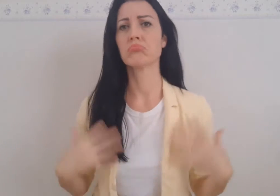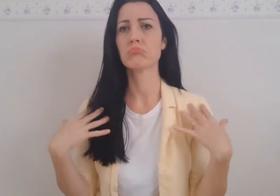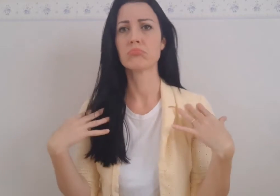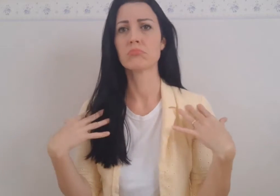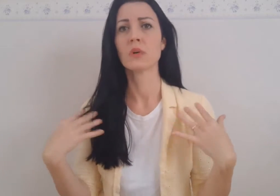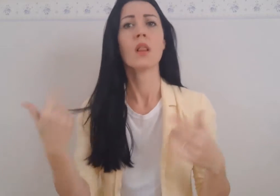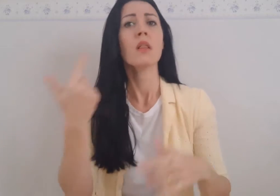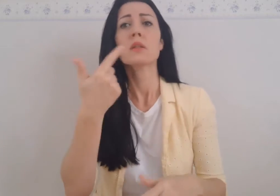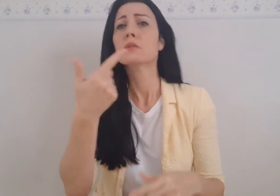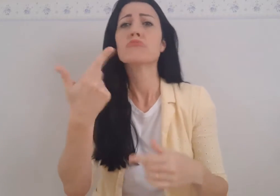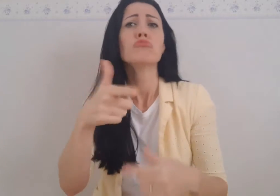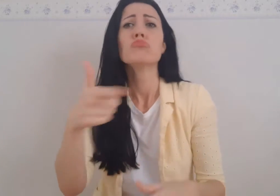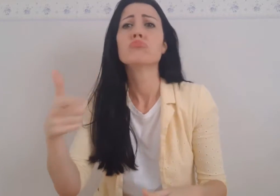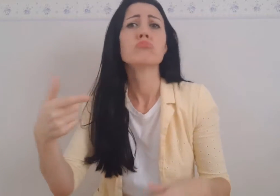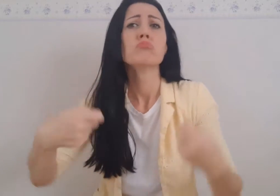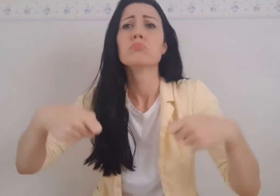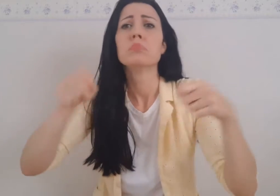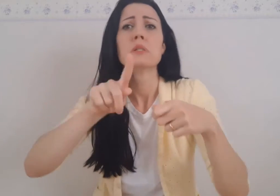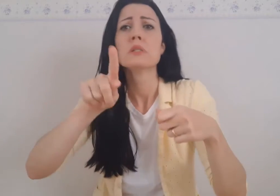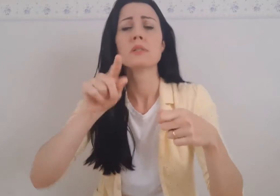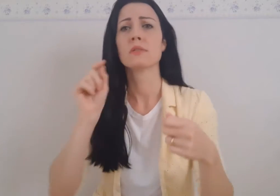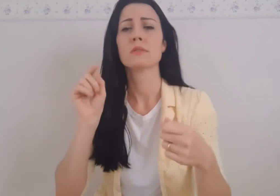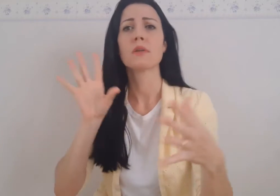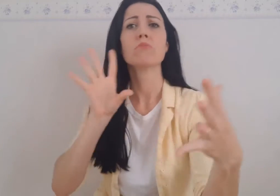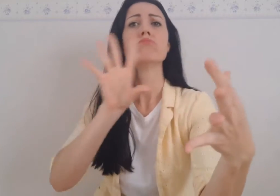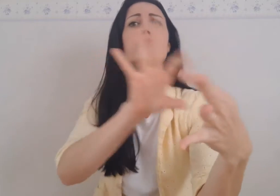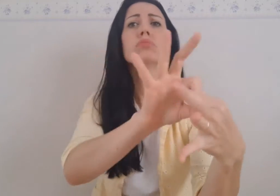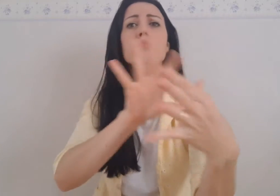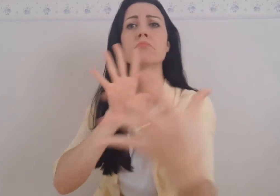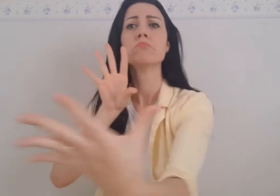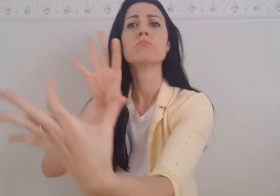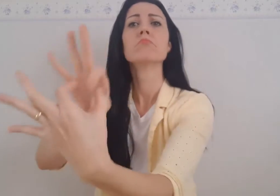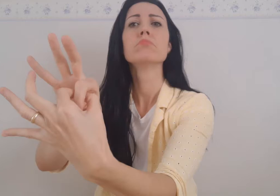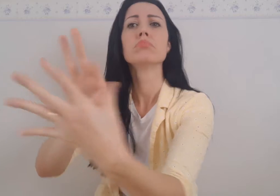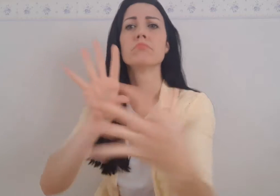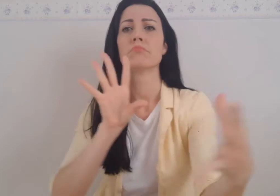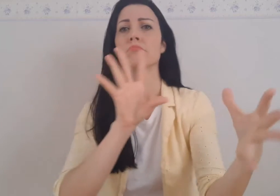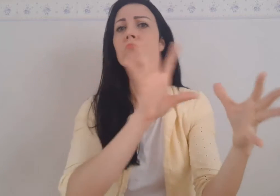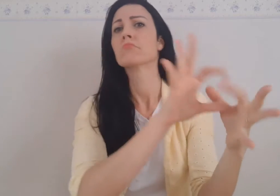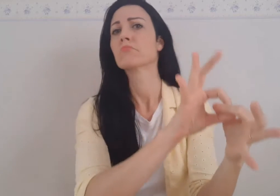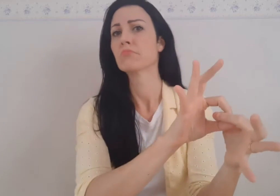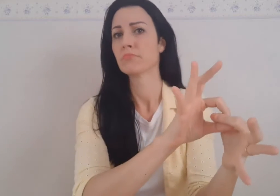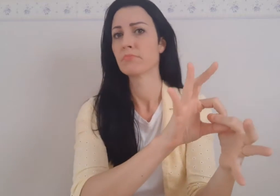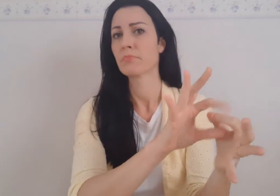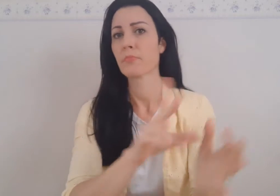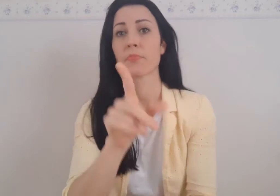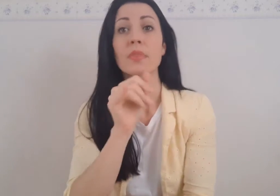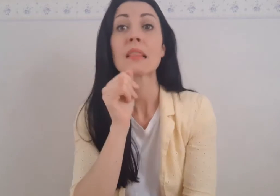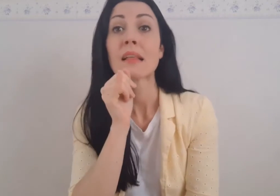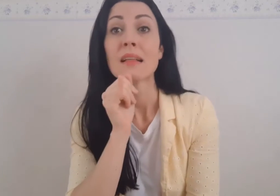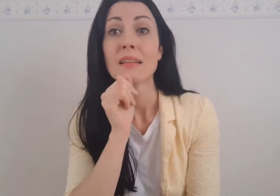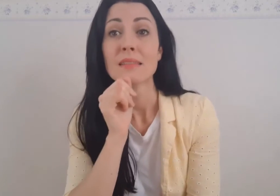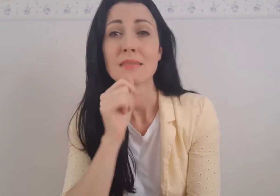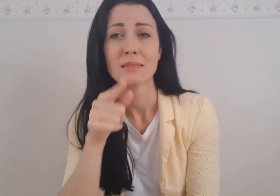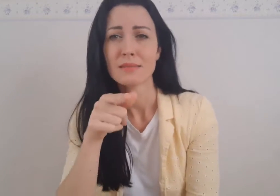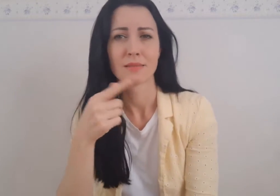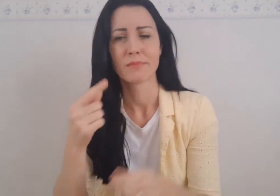do rosto. São verbos que não têm, que não precisam de concordância. Um